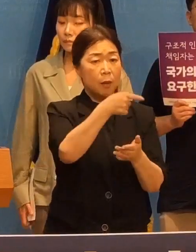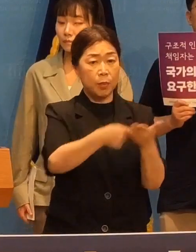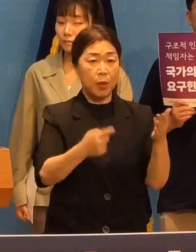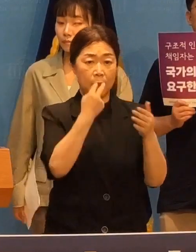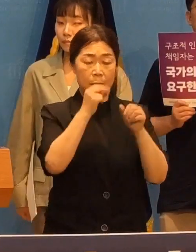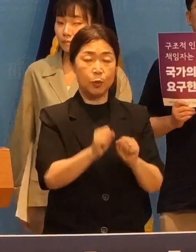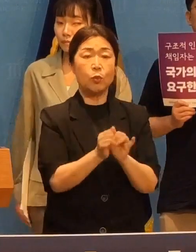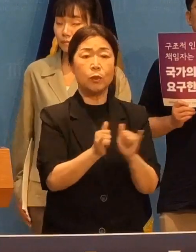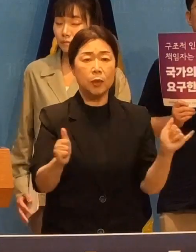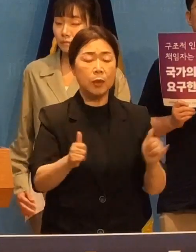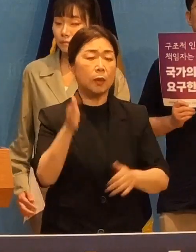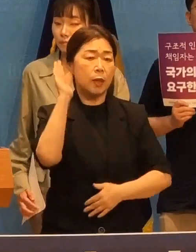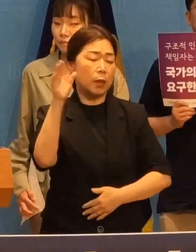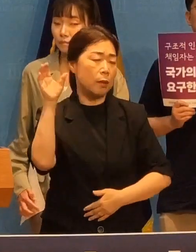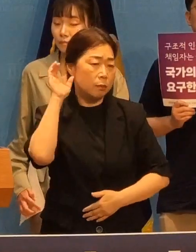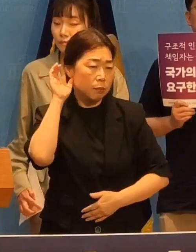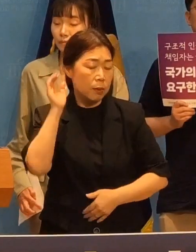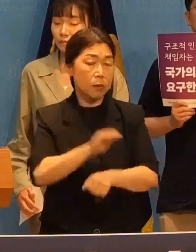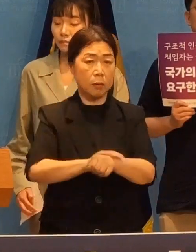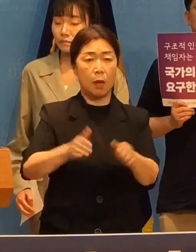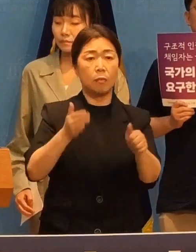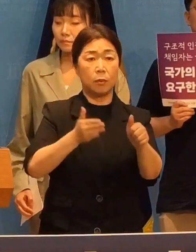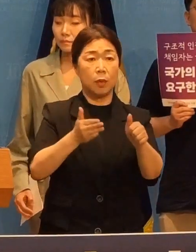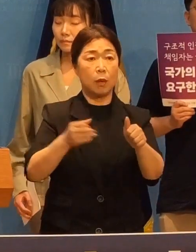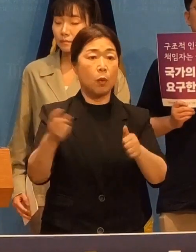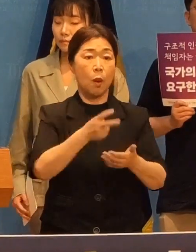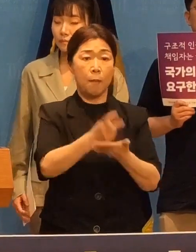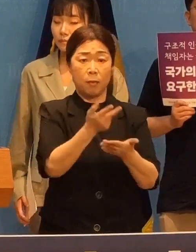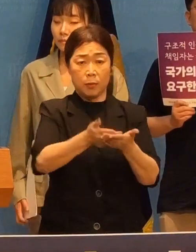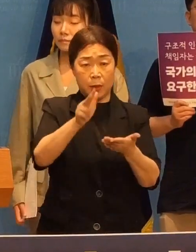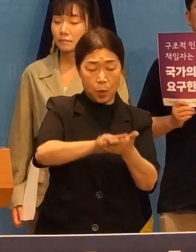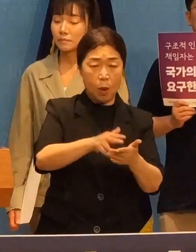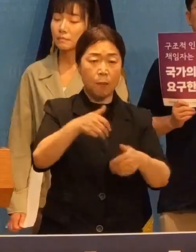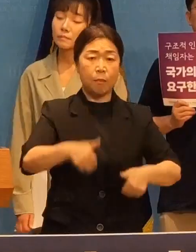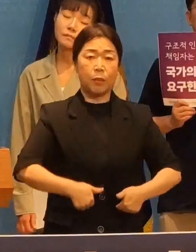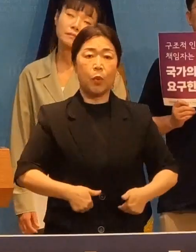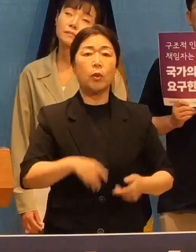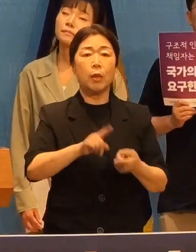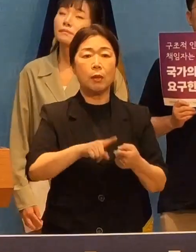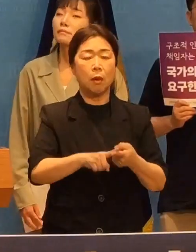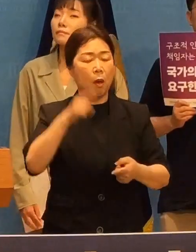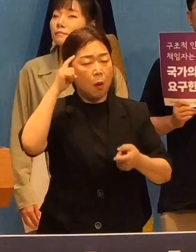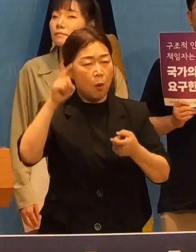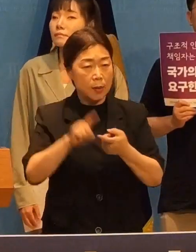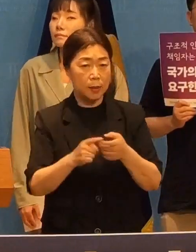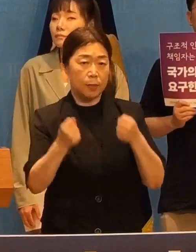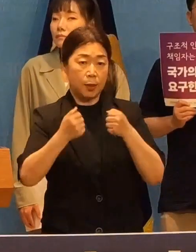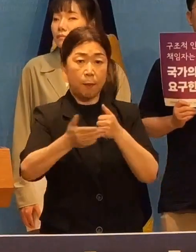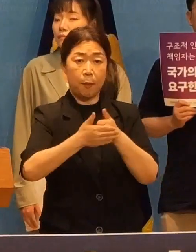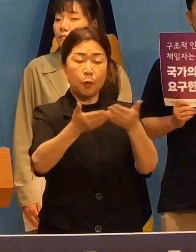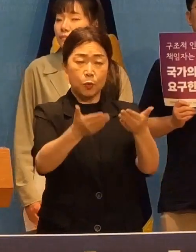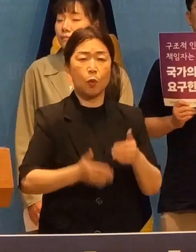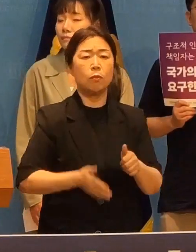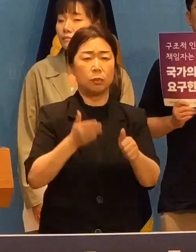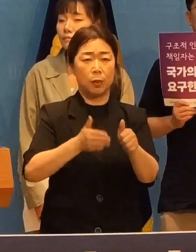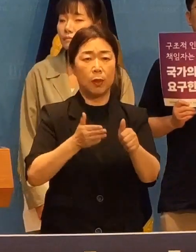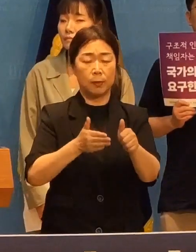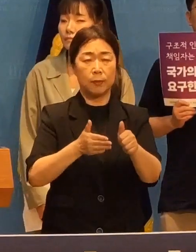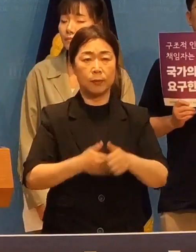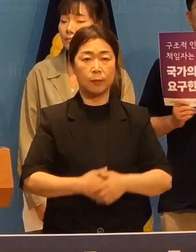생존인들의 목소리에 귀 기울여 주시고 법 제정의 필요성에 많은 관심과 힘을 보태주시길